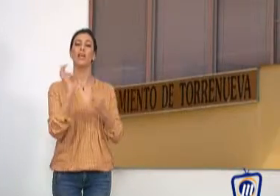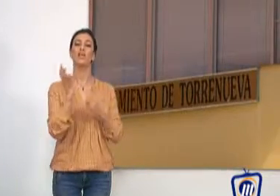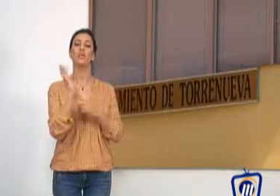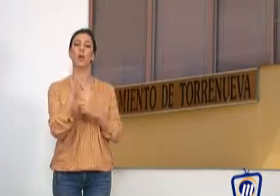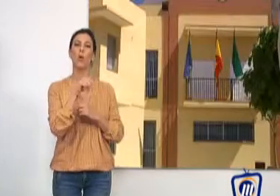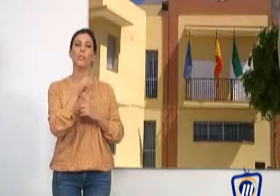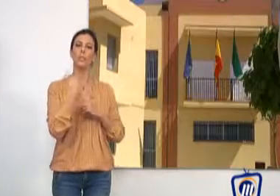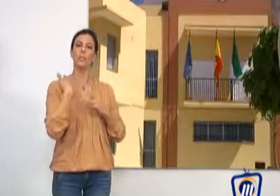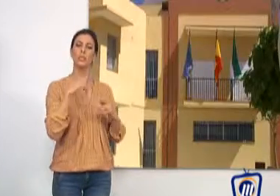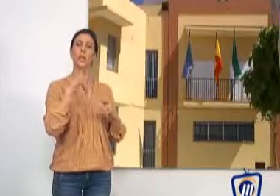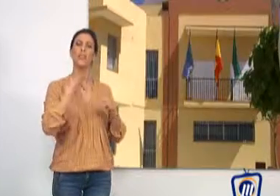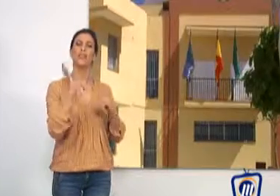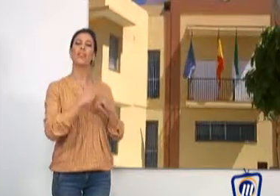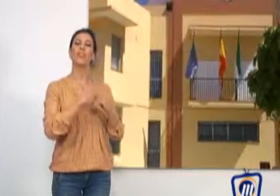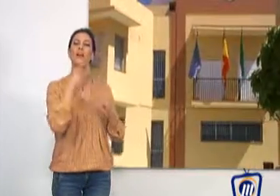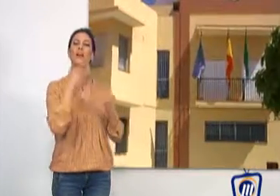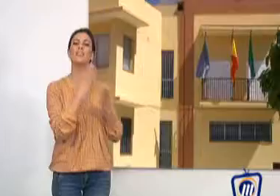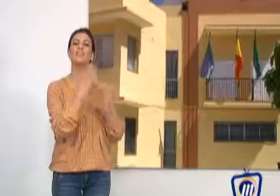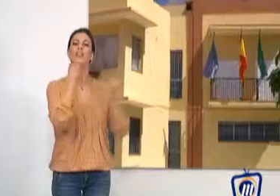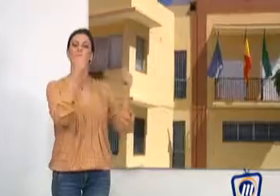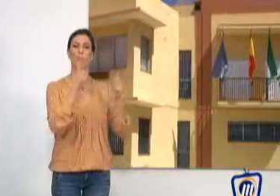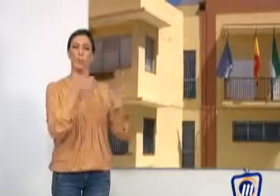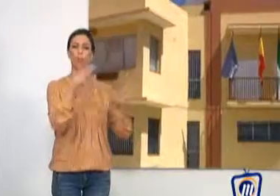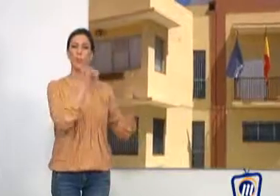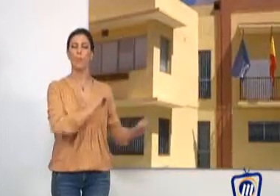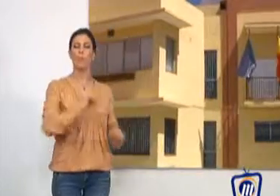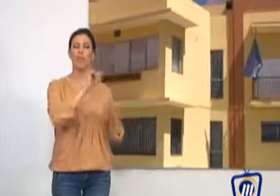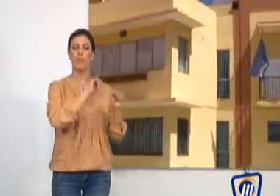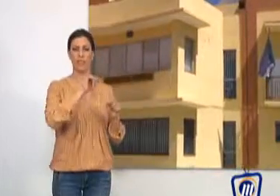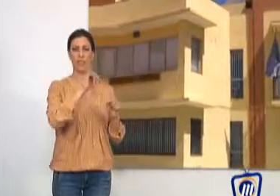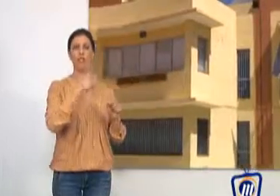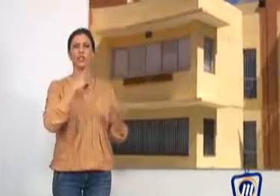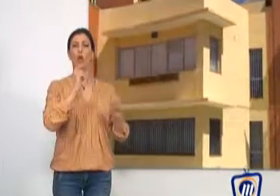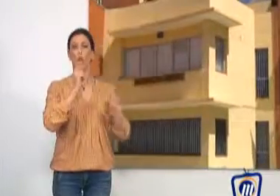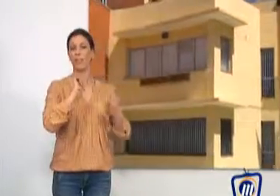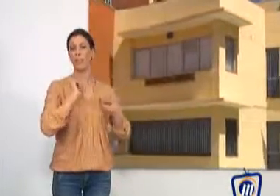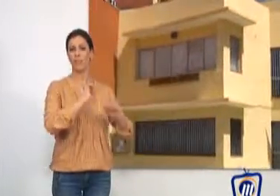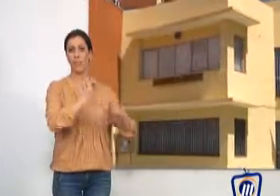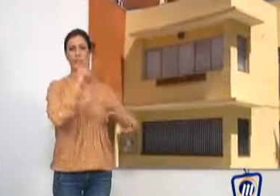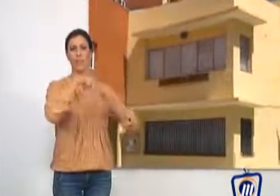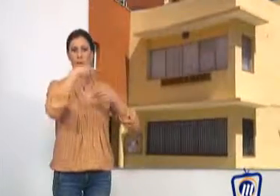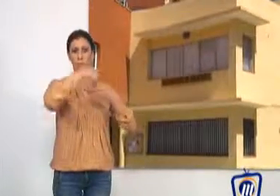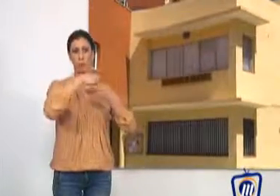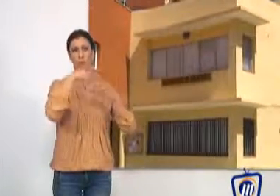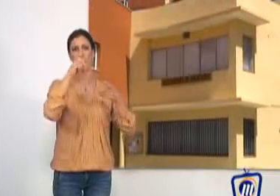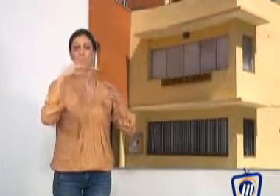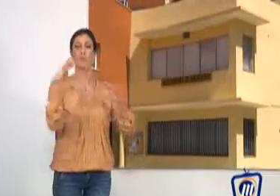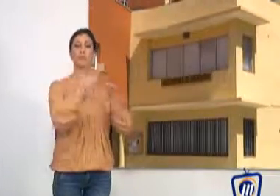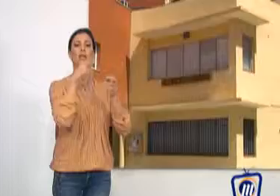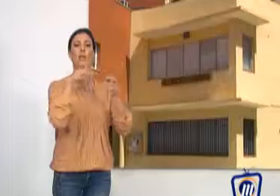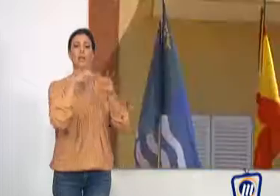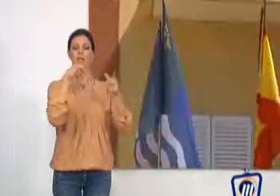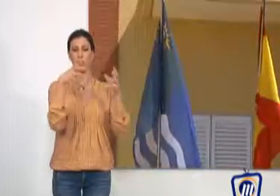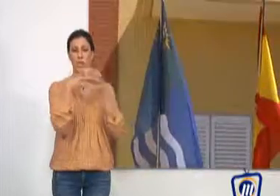de torre nueva acogía la clausura y entrega de diplomas del curso del plan de prevención de drogodependencias en familias de la diputación de granada